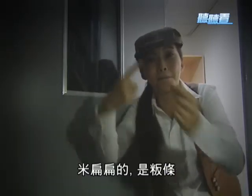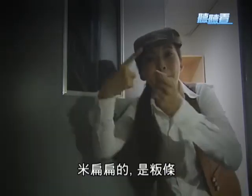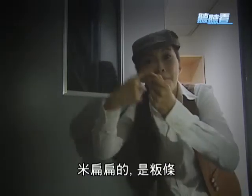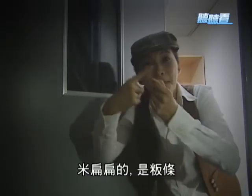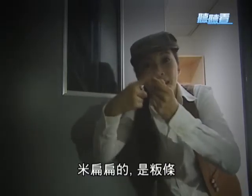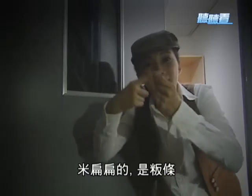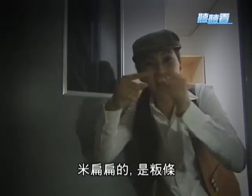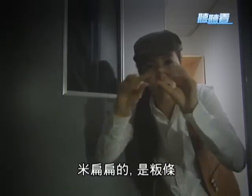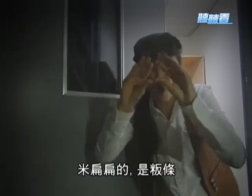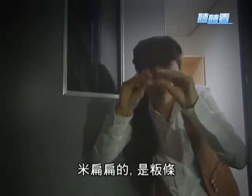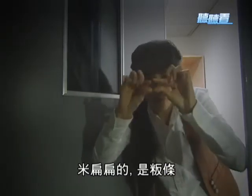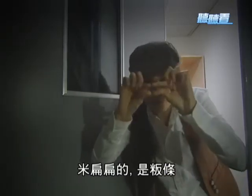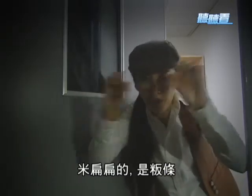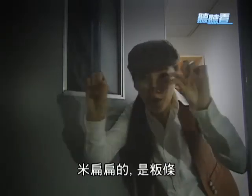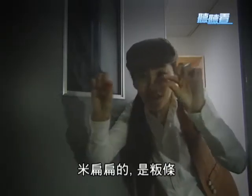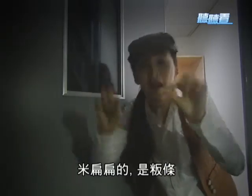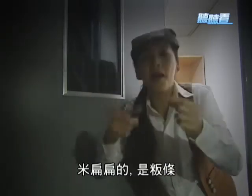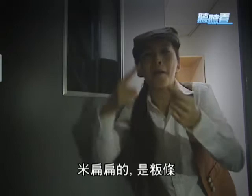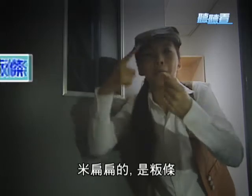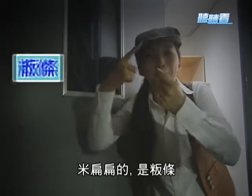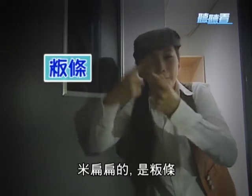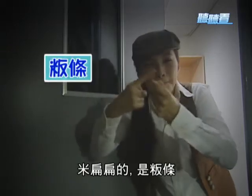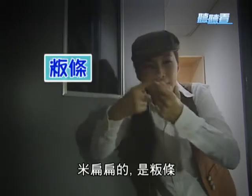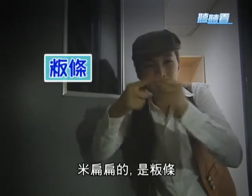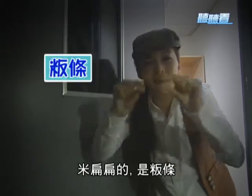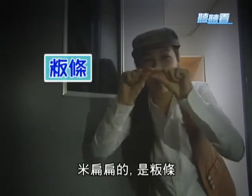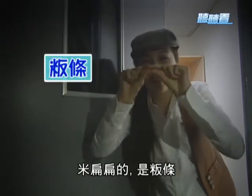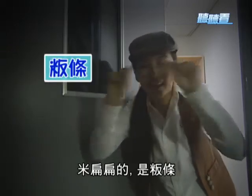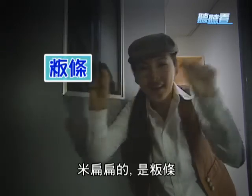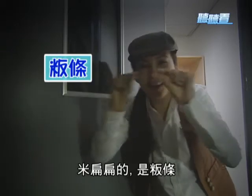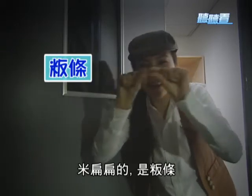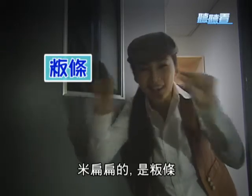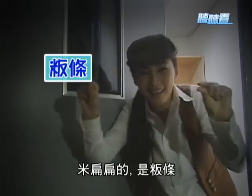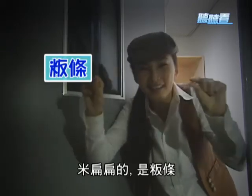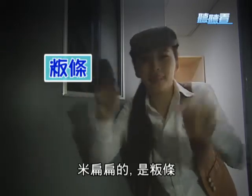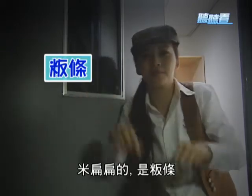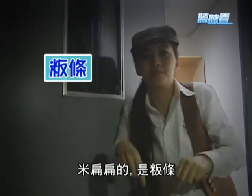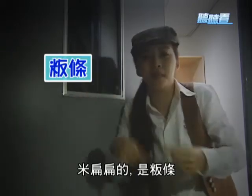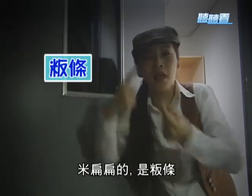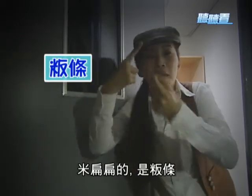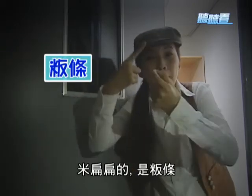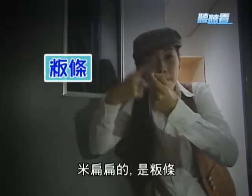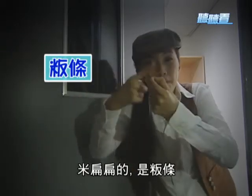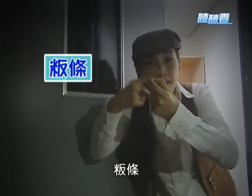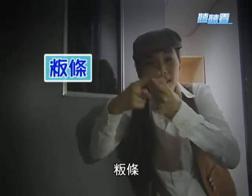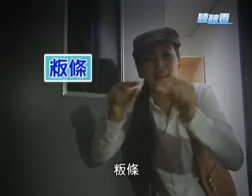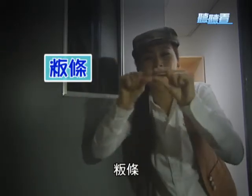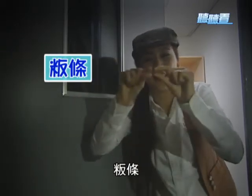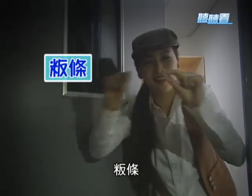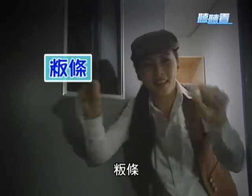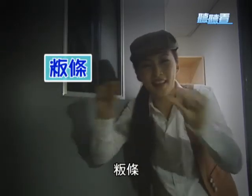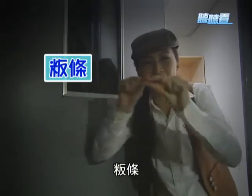那米呀、扁扁的，是板条，板